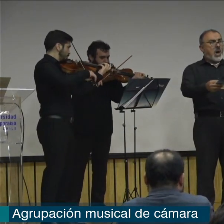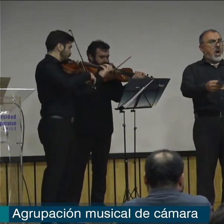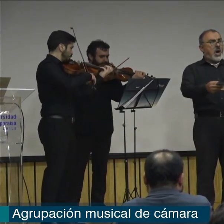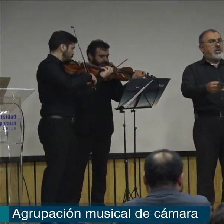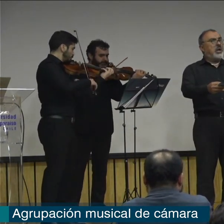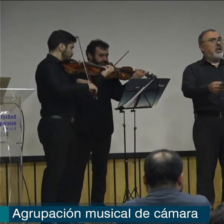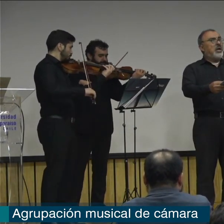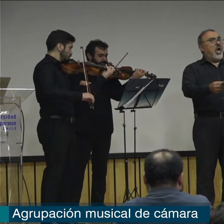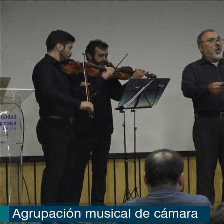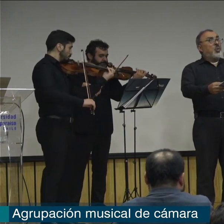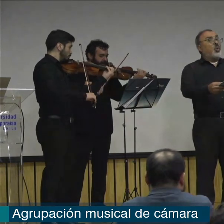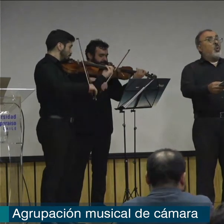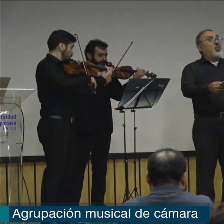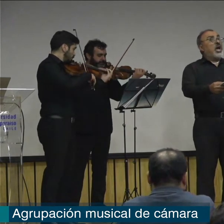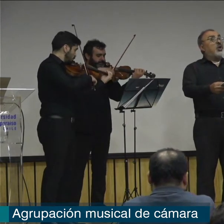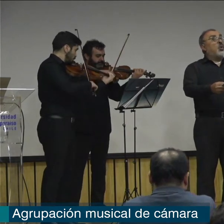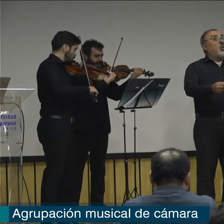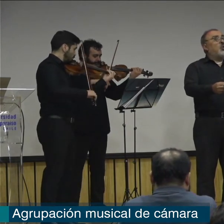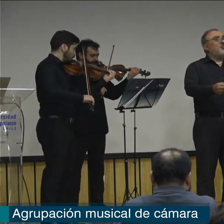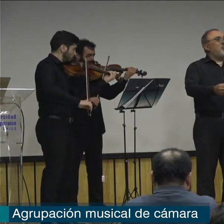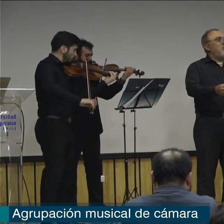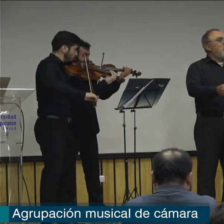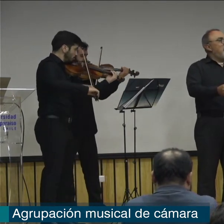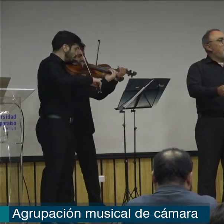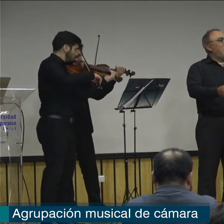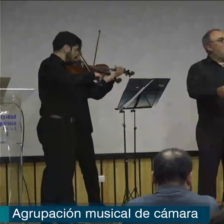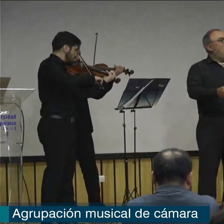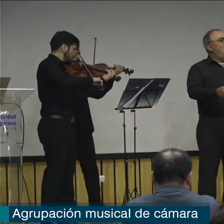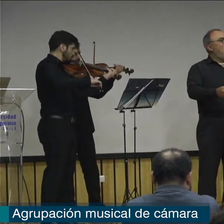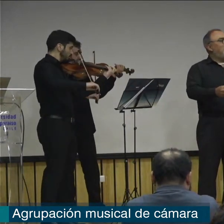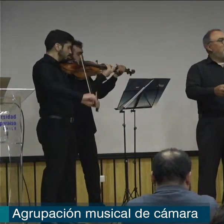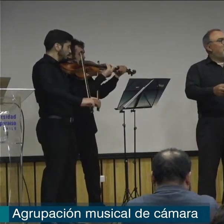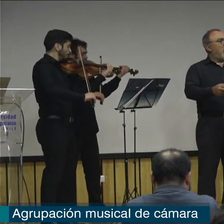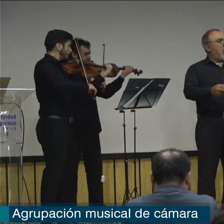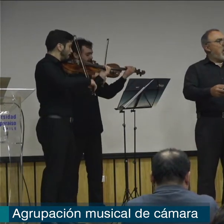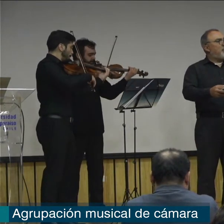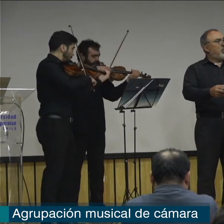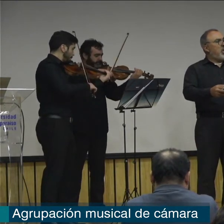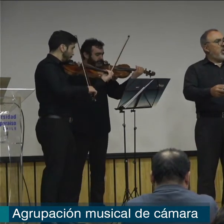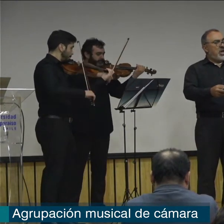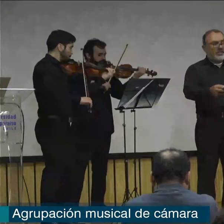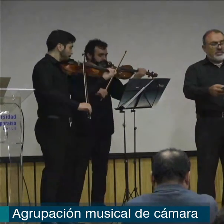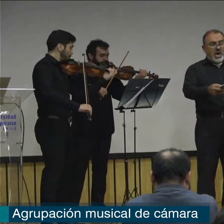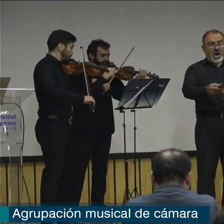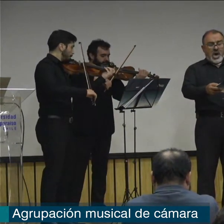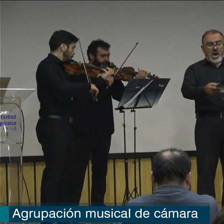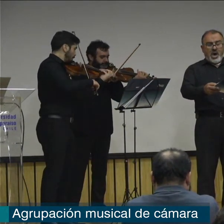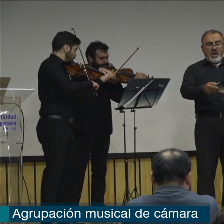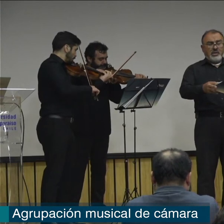triunfarán una luz de inmensa